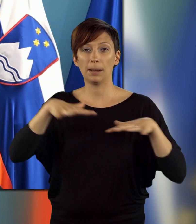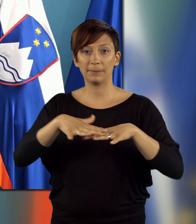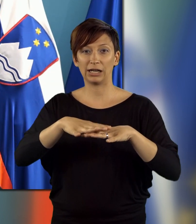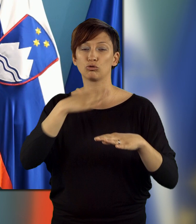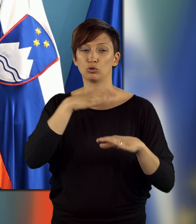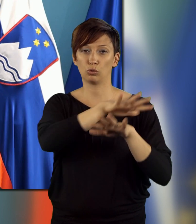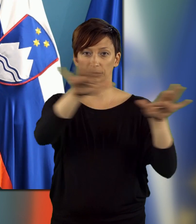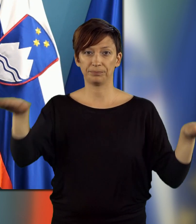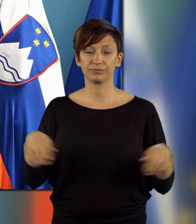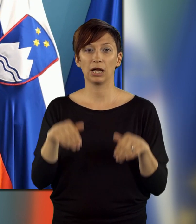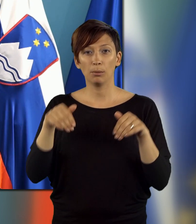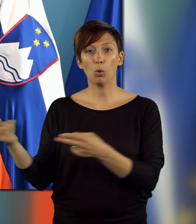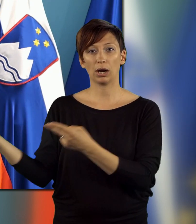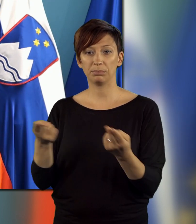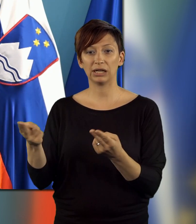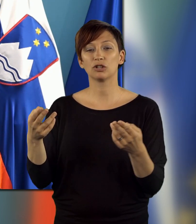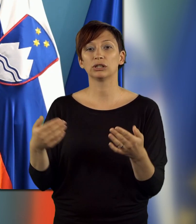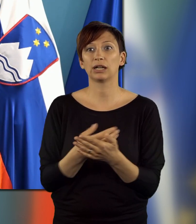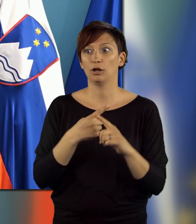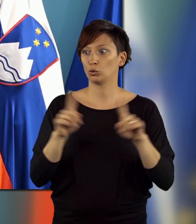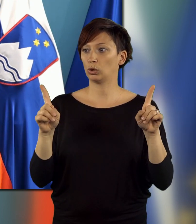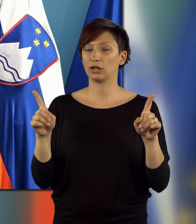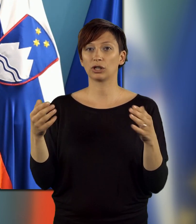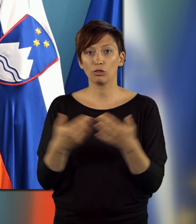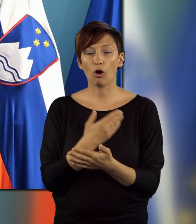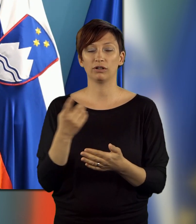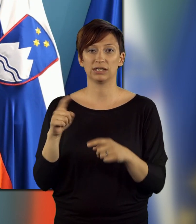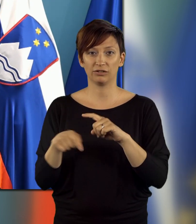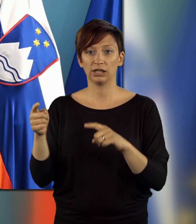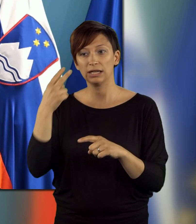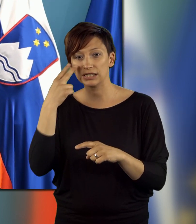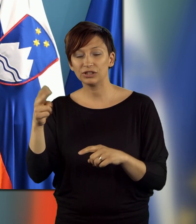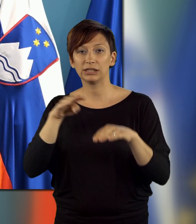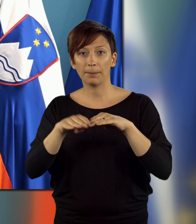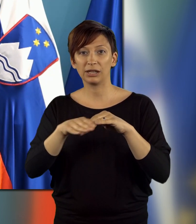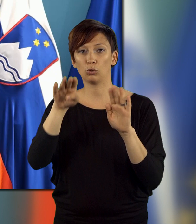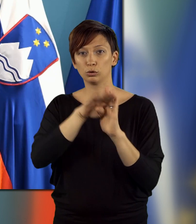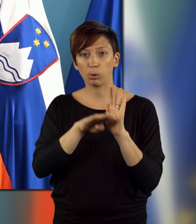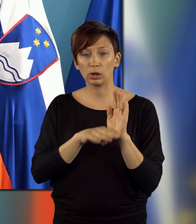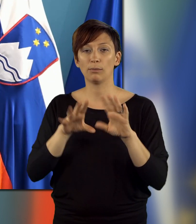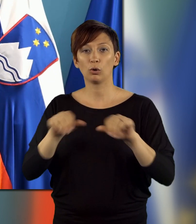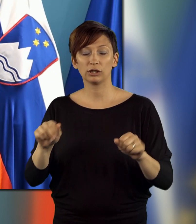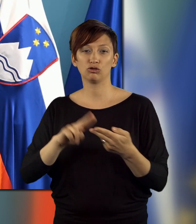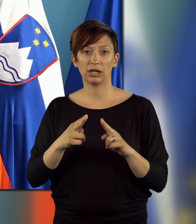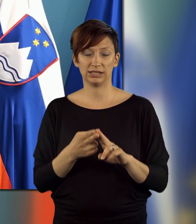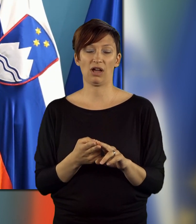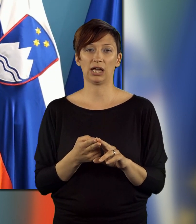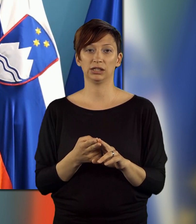mrežo šol. Torej, mora prinašati nekaj drugačnega, novega, tako z vidika metod, programov, načina